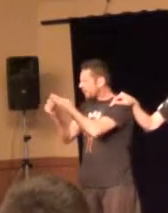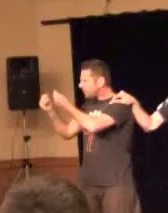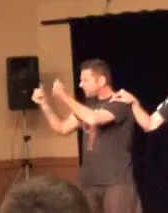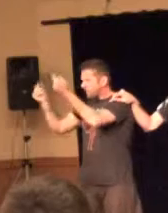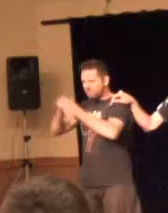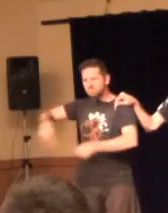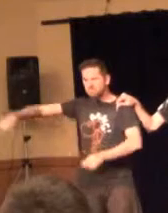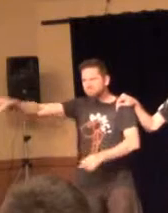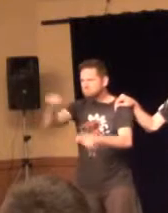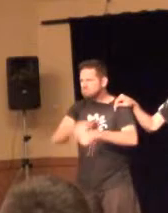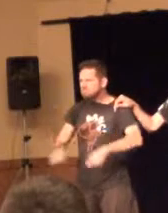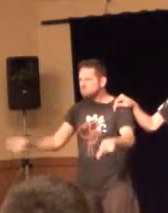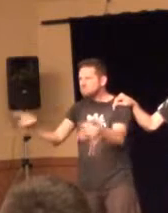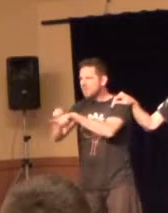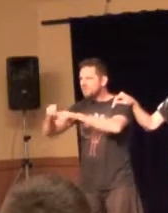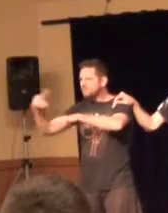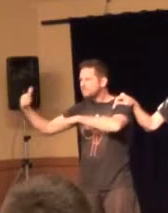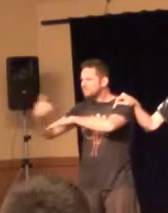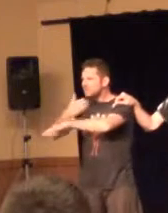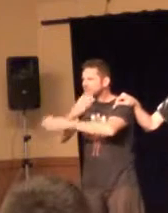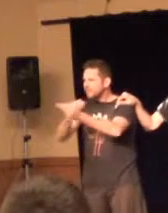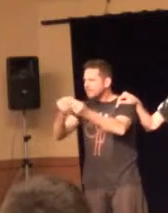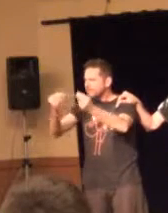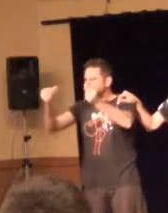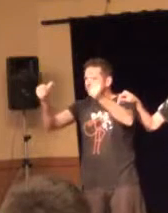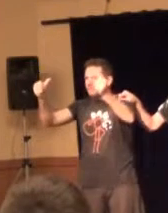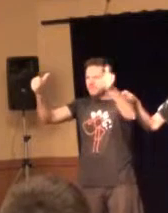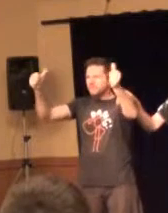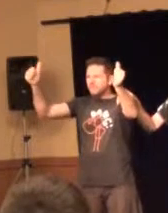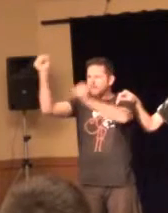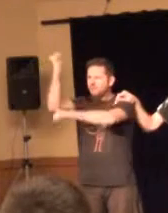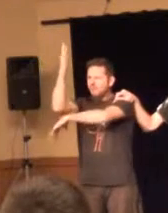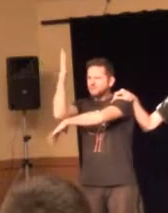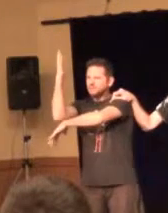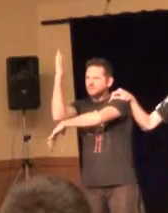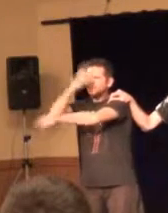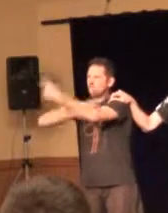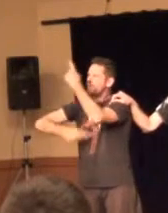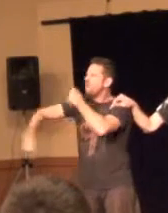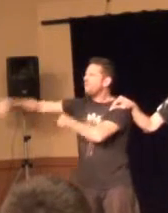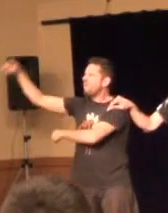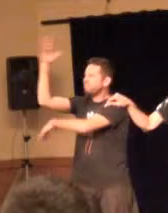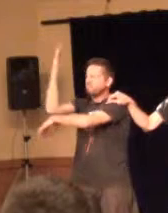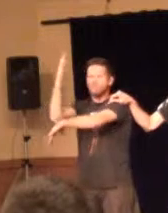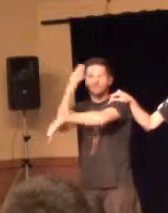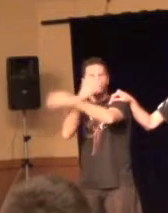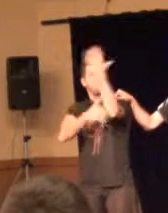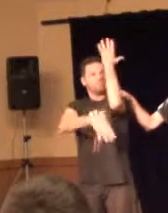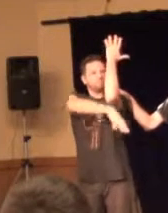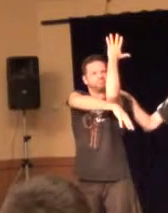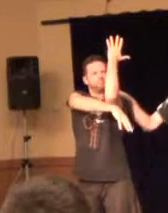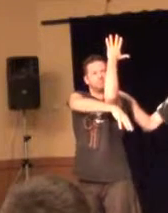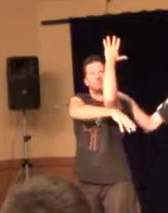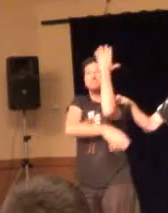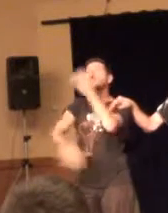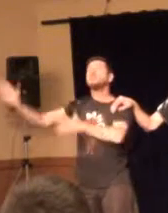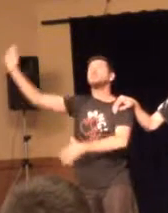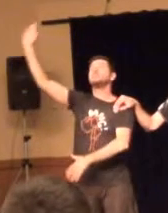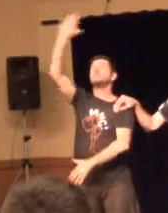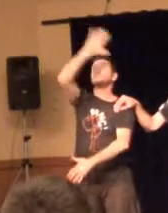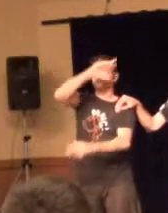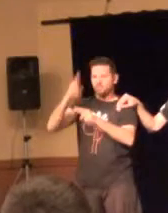sommes. Des racines tournées vers le ciel. Des prénoms qui se transmettent,